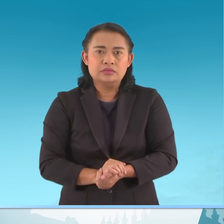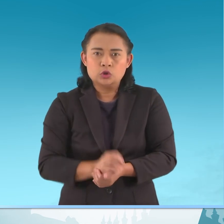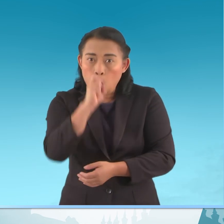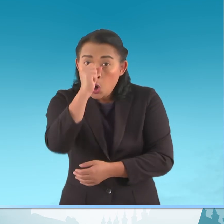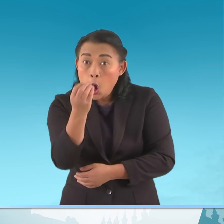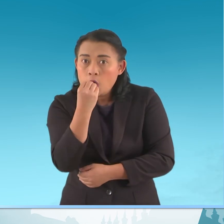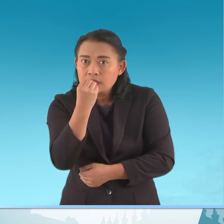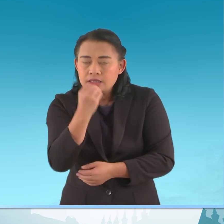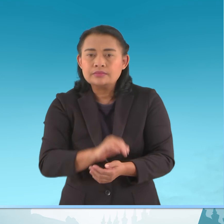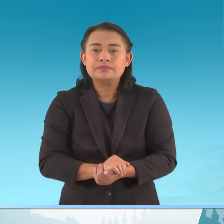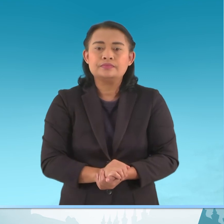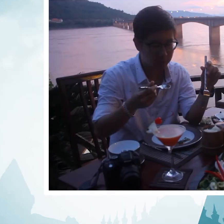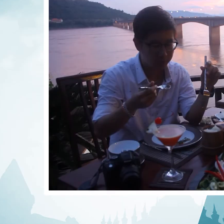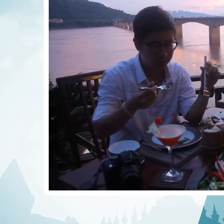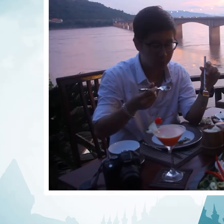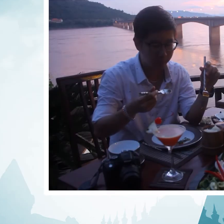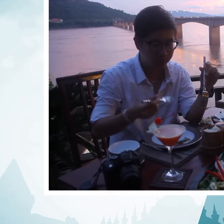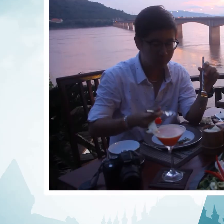ถือว่าพลาดเลยอ่ะเฮ้ย